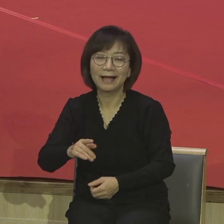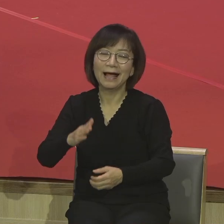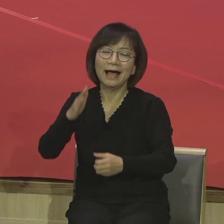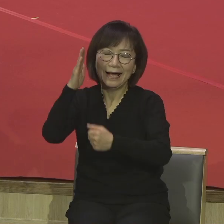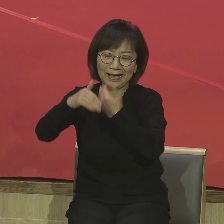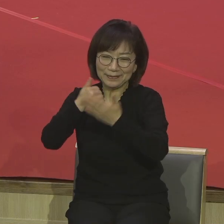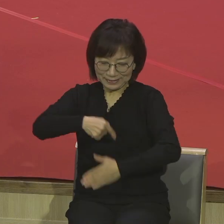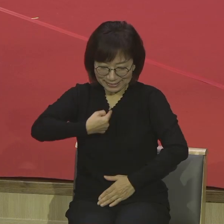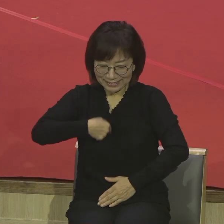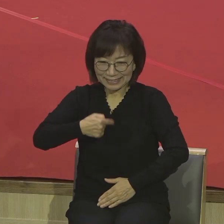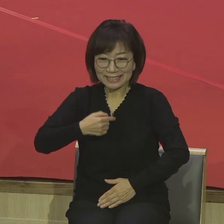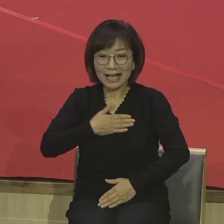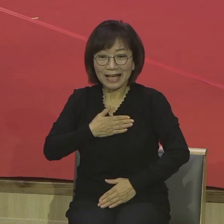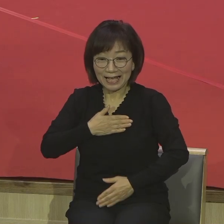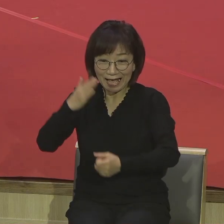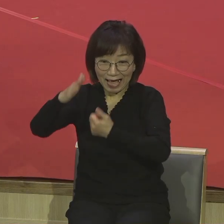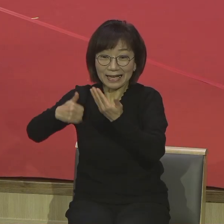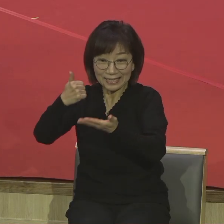형상대로 지음받은 인간,